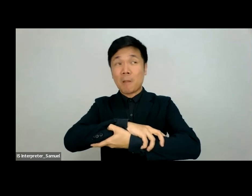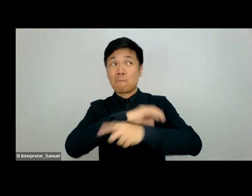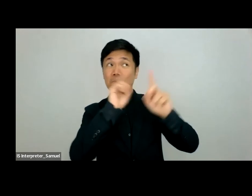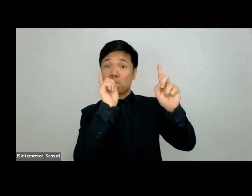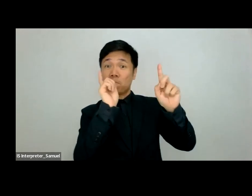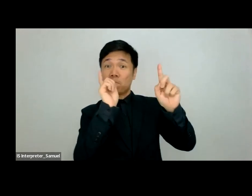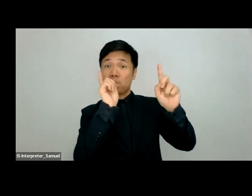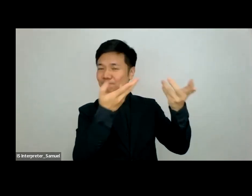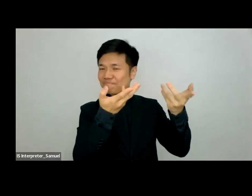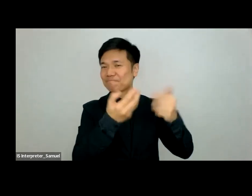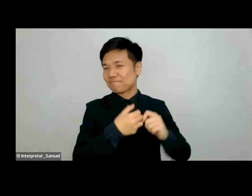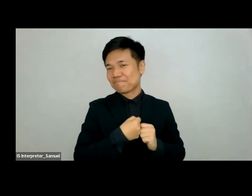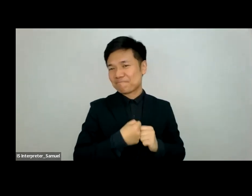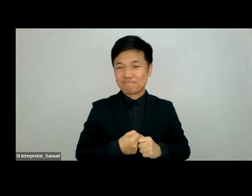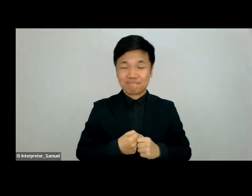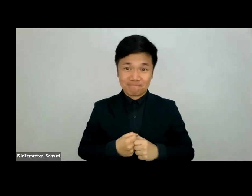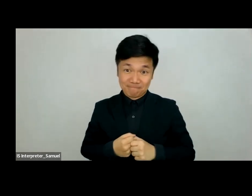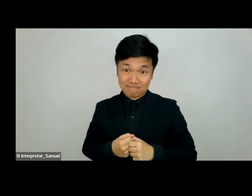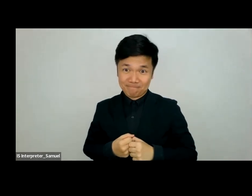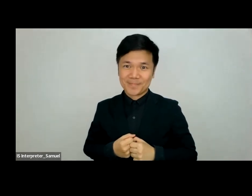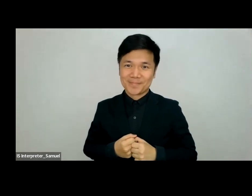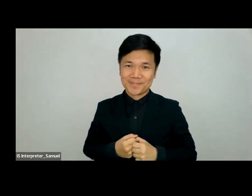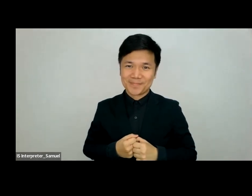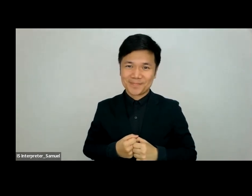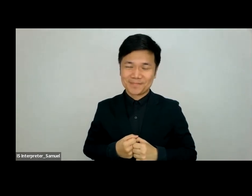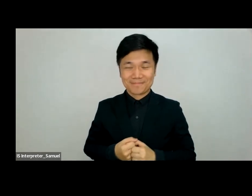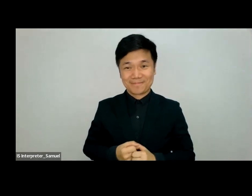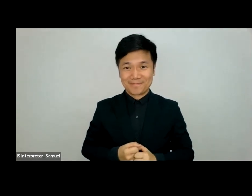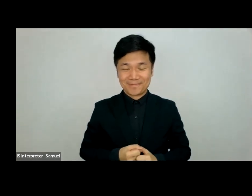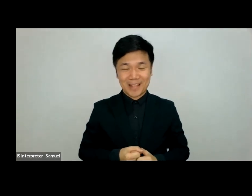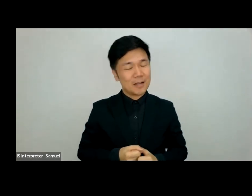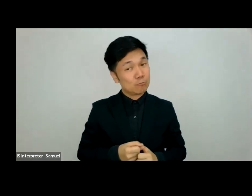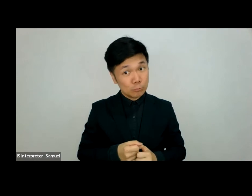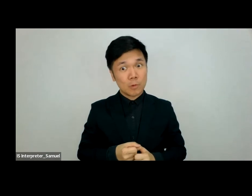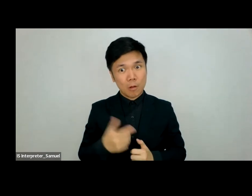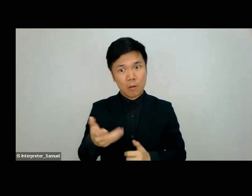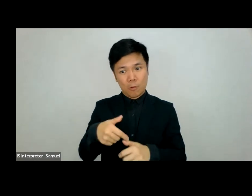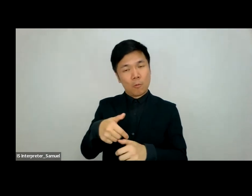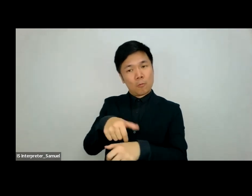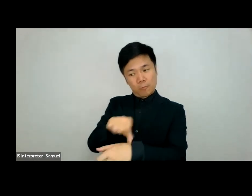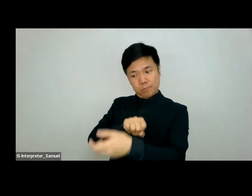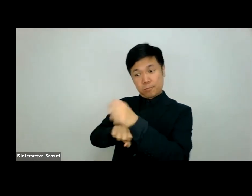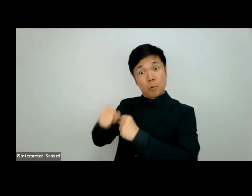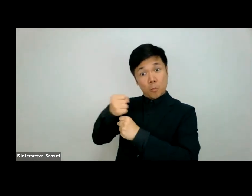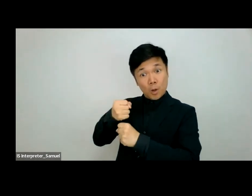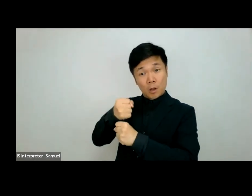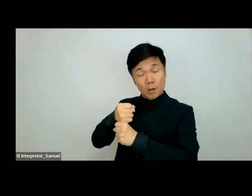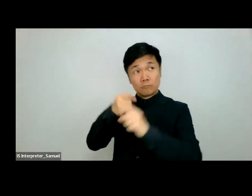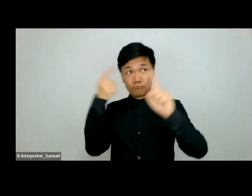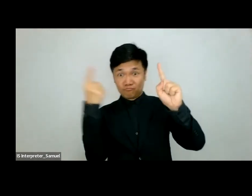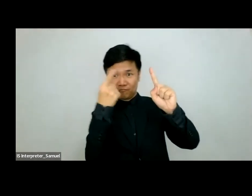sur comment nous pouvons travailler ensemble pour assurer le